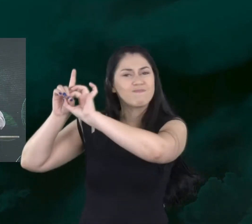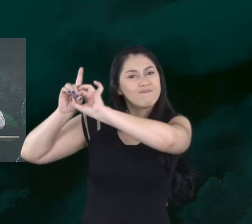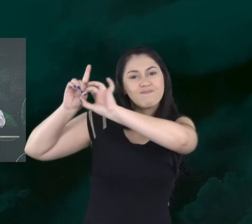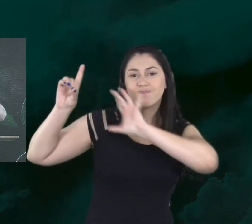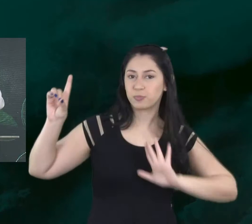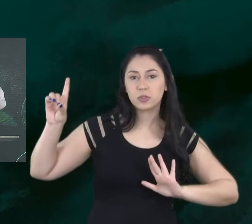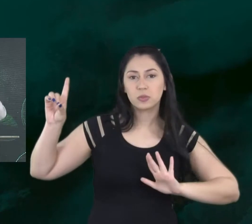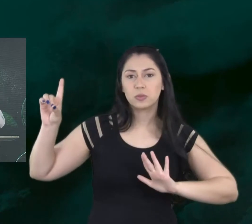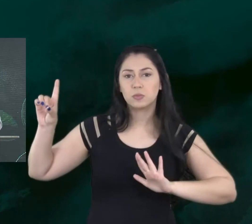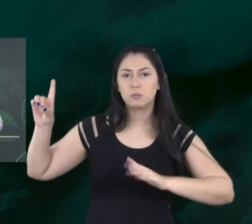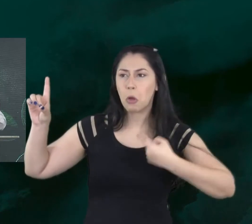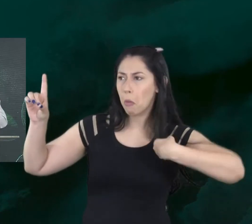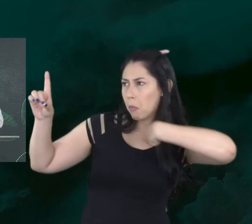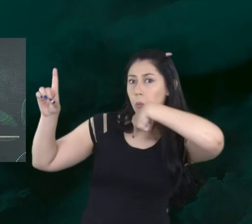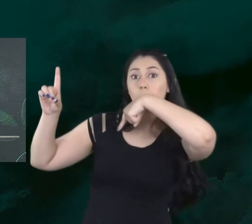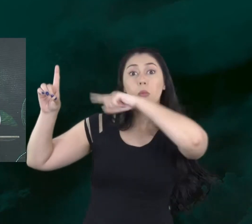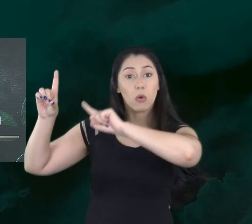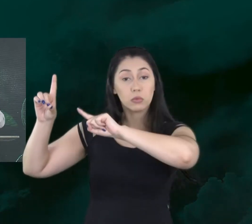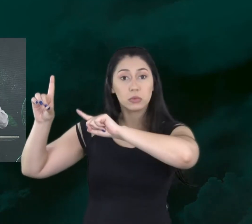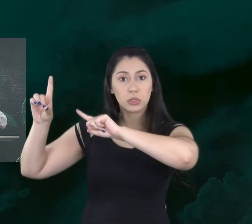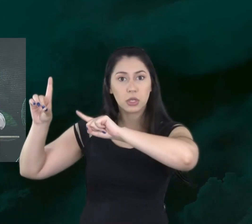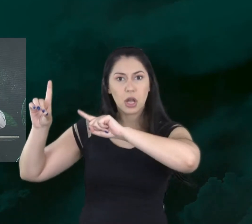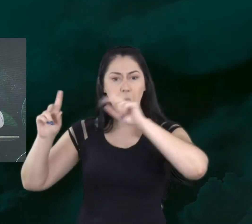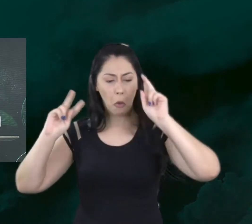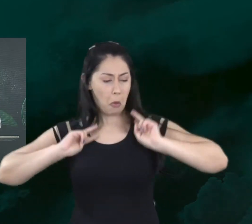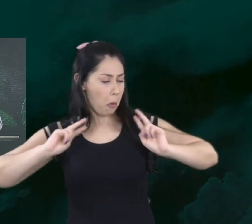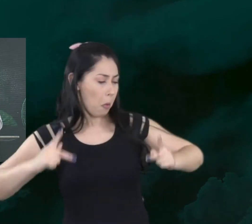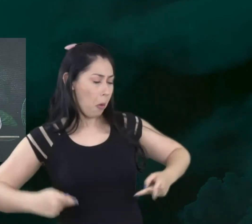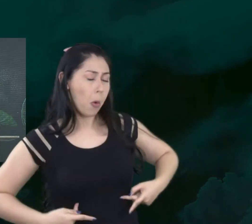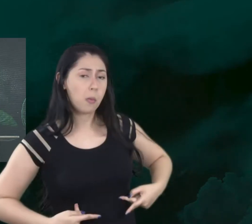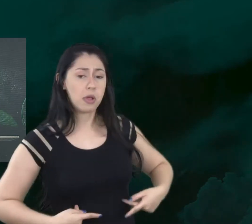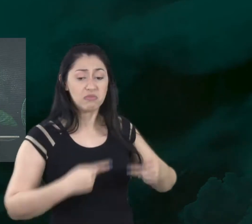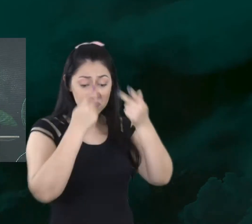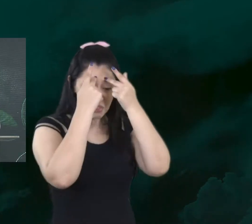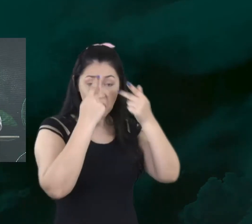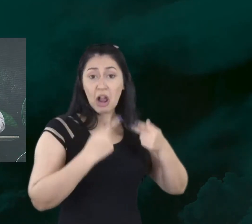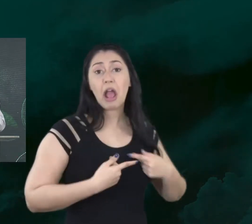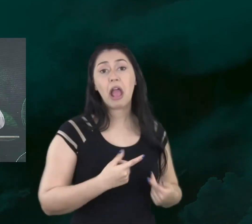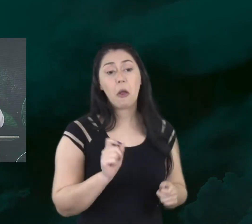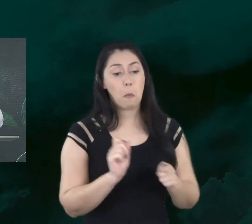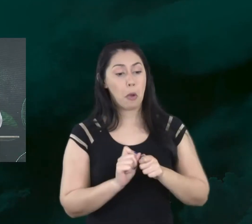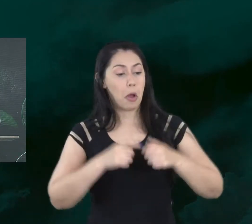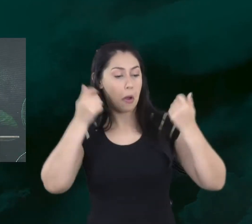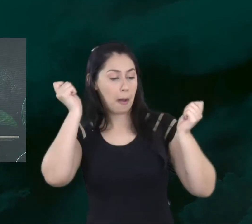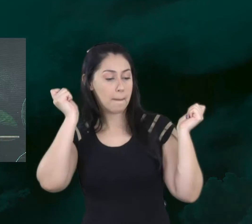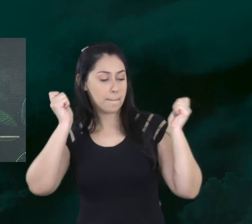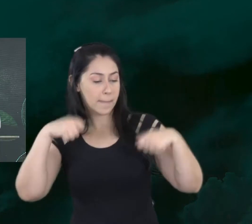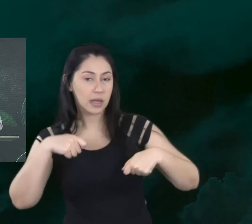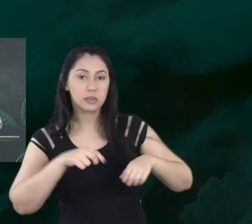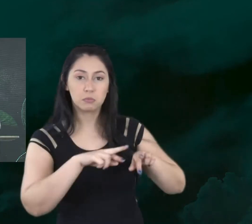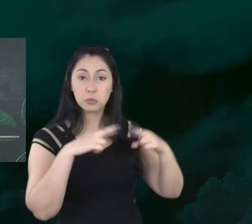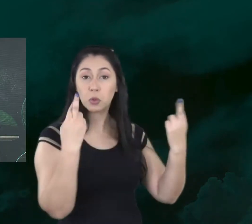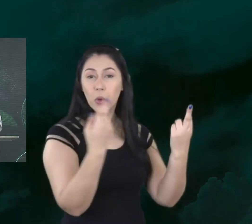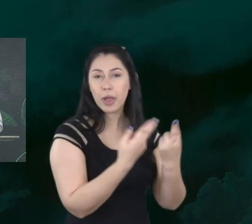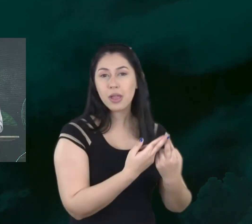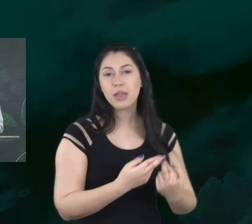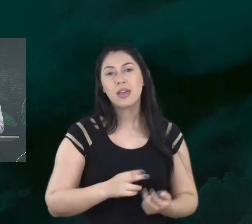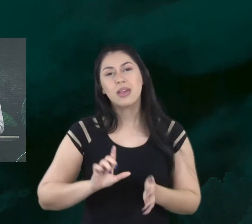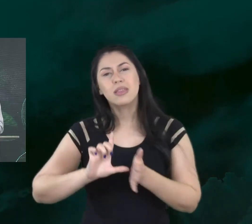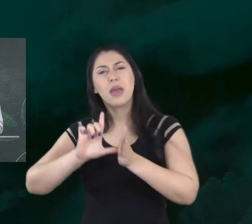protestando-se, né, contra o reino de Deus, querendo o homem próprio, né, fundar o seu próprio reino. E depois veio a Torre de